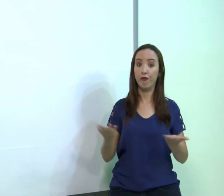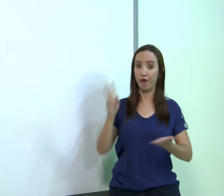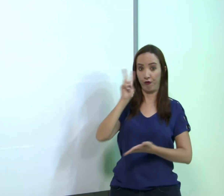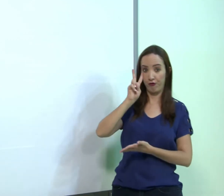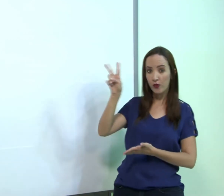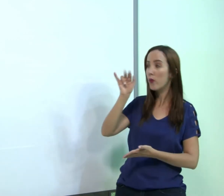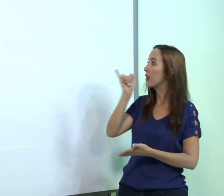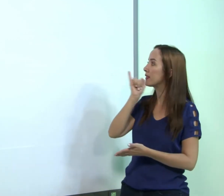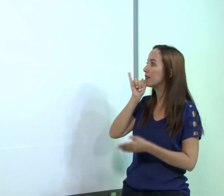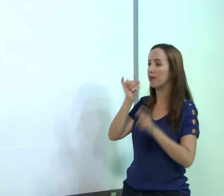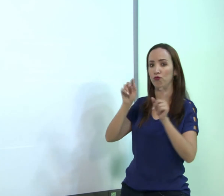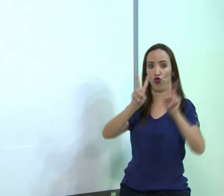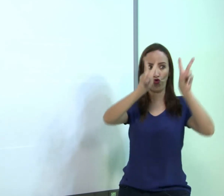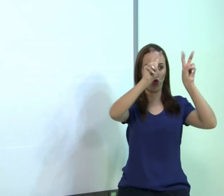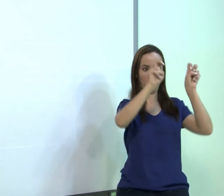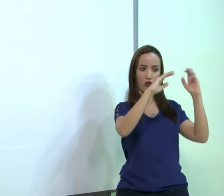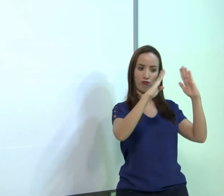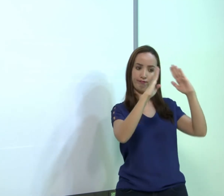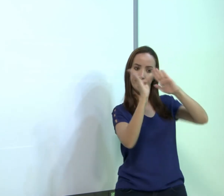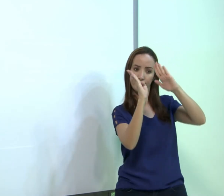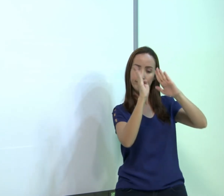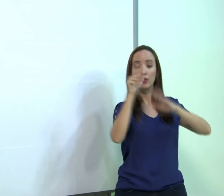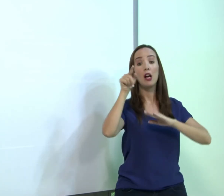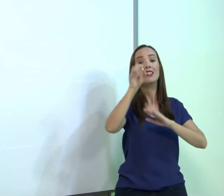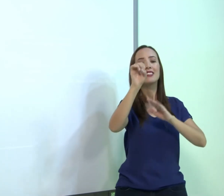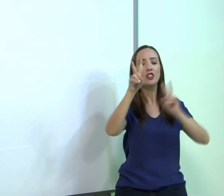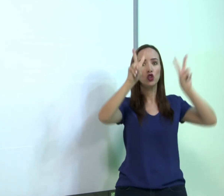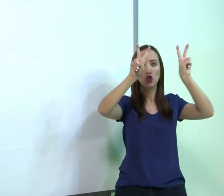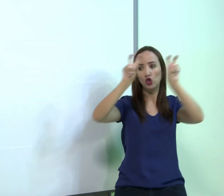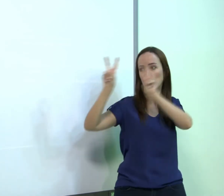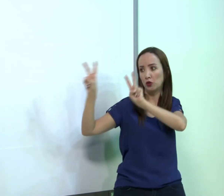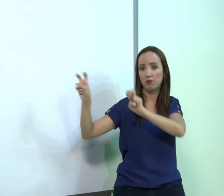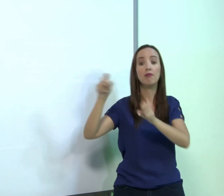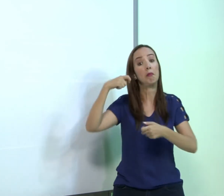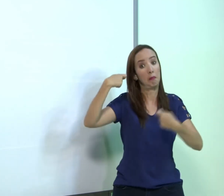Viram? Pode estar em itálico ou negrito.